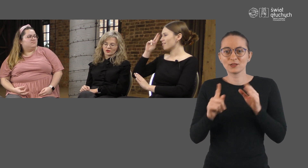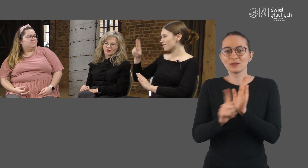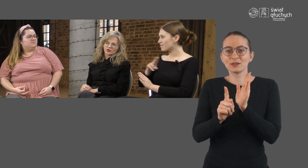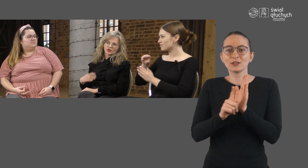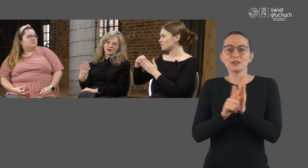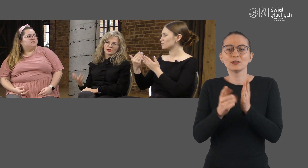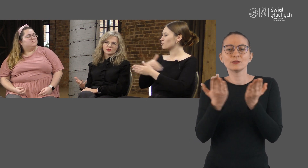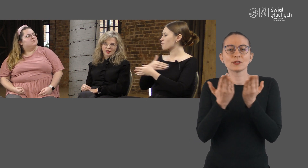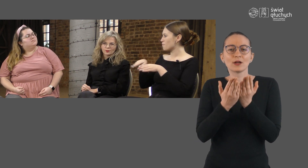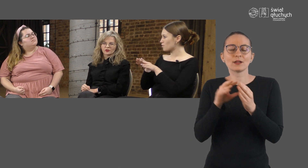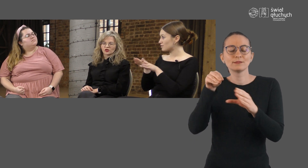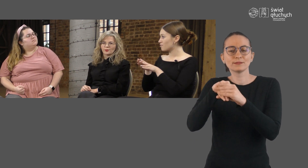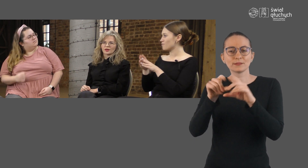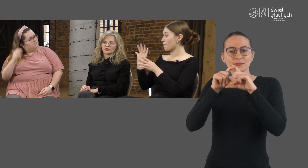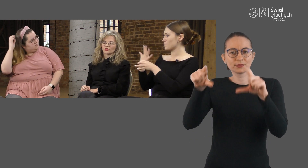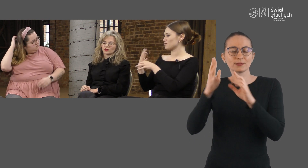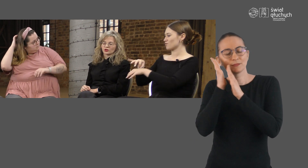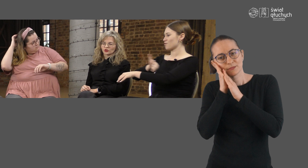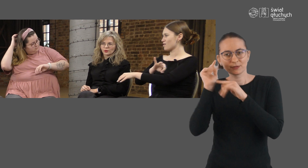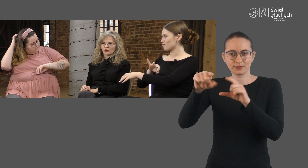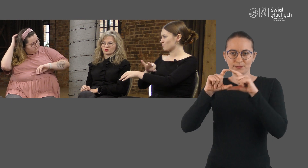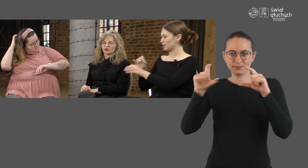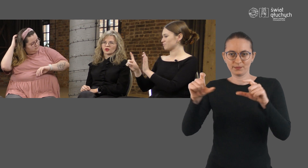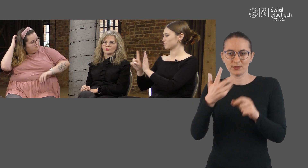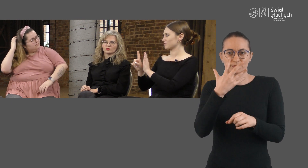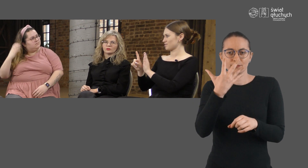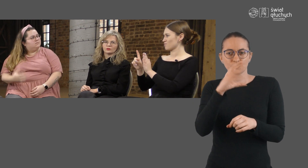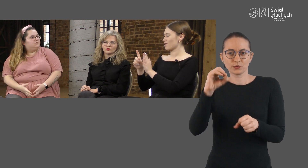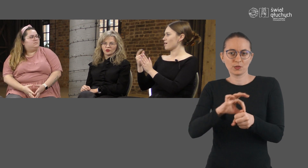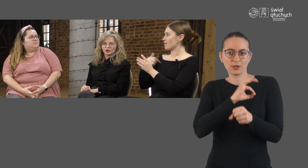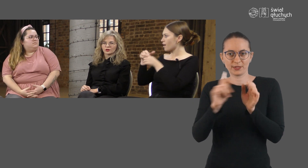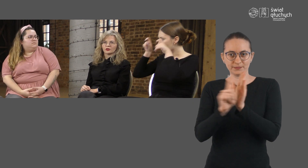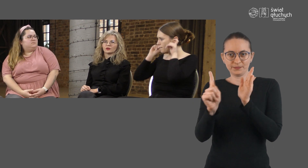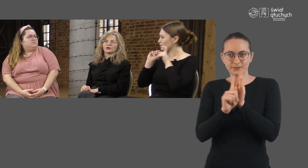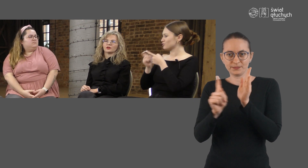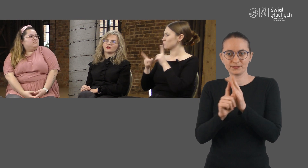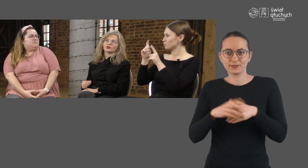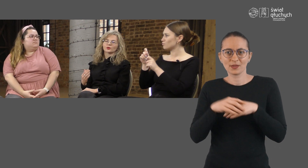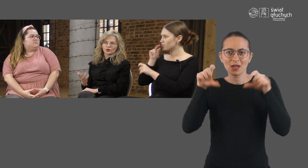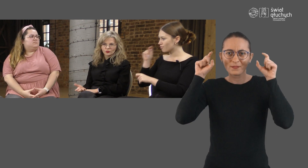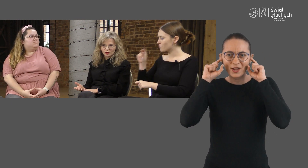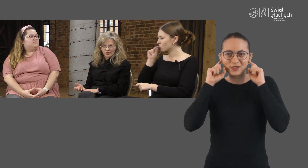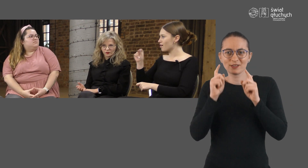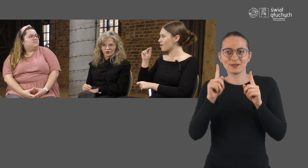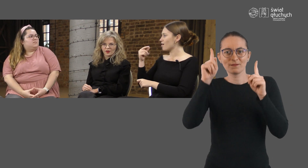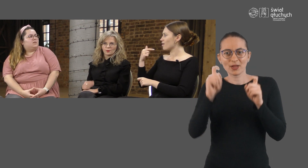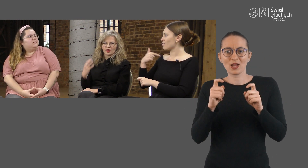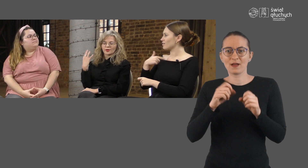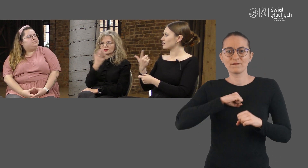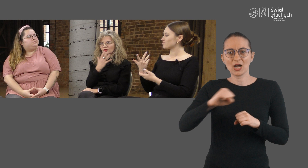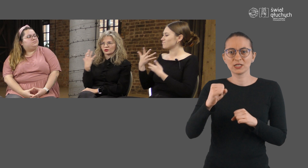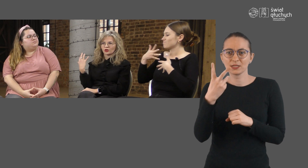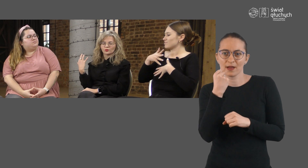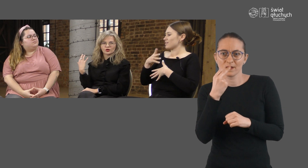szkoła podstawowa, że jak dostałam pierwsze aparaty, to szybko zaczęłam mówić i od początku się